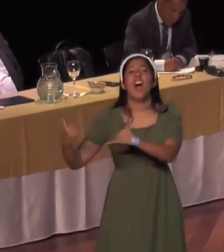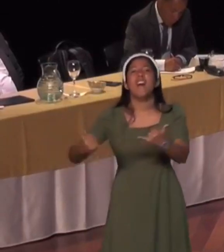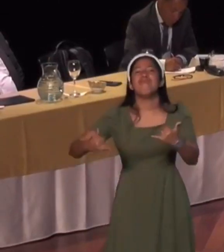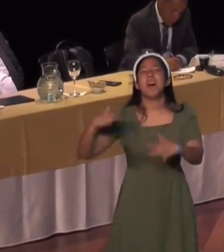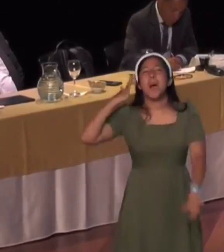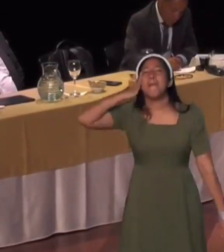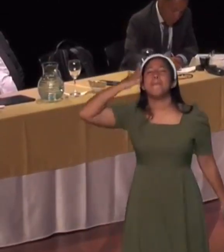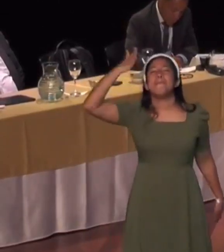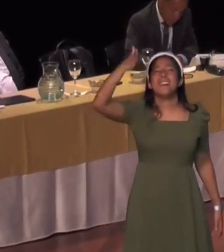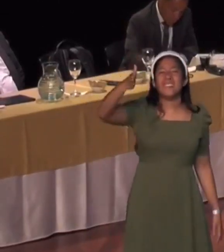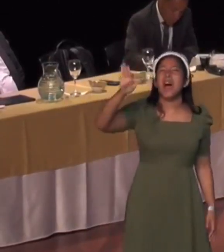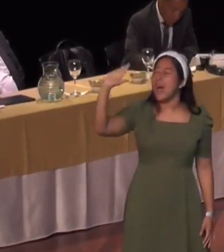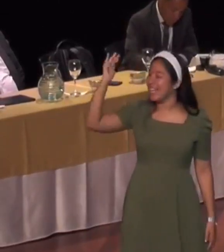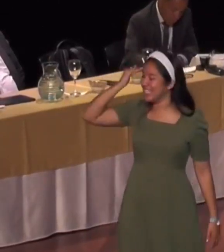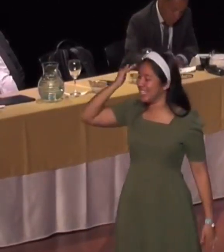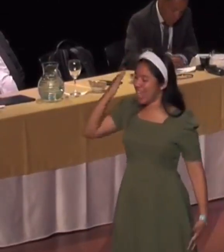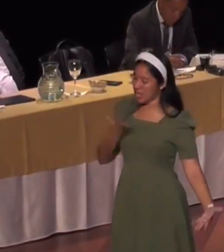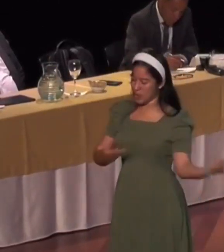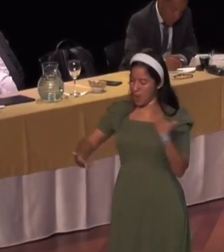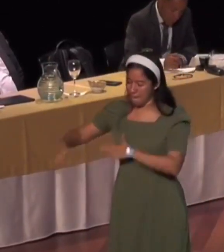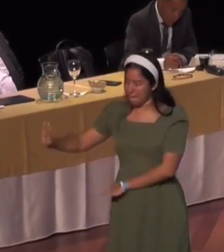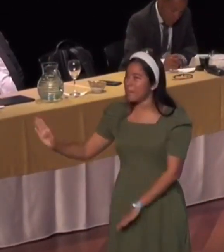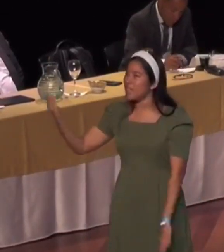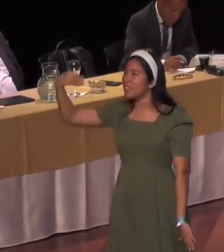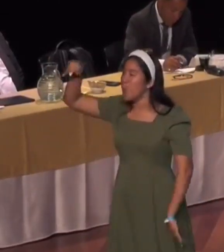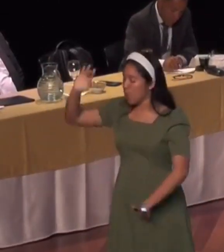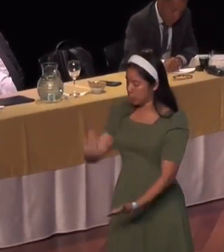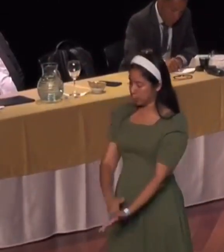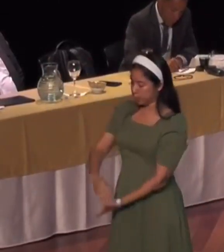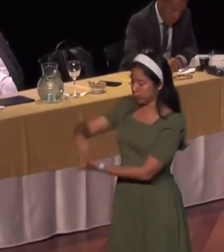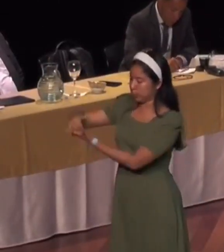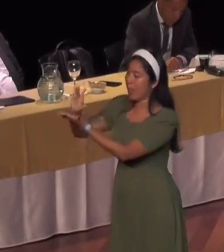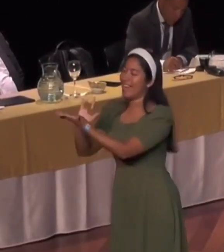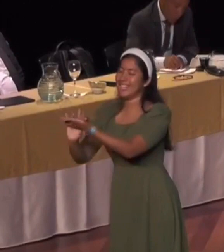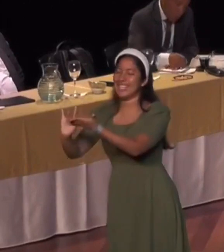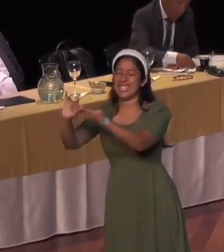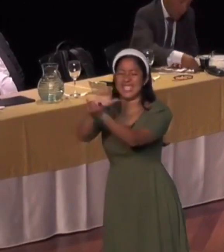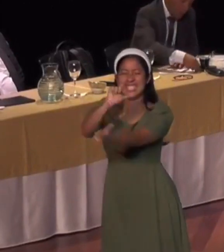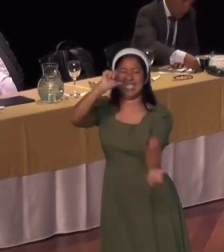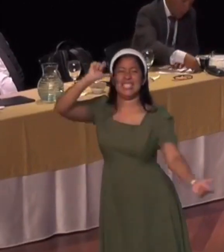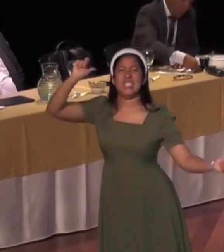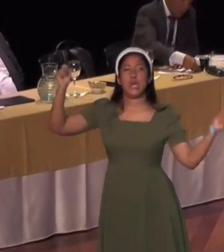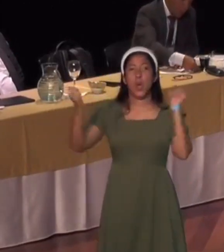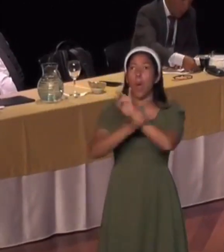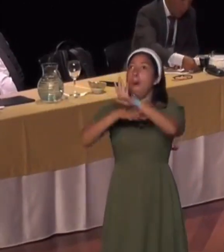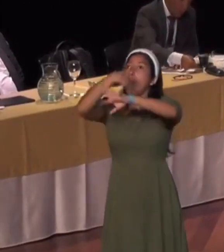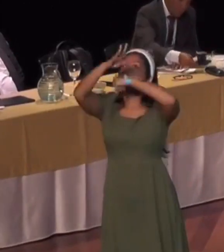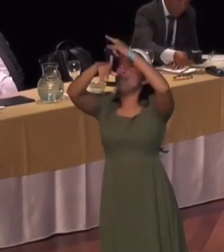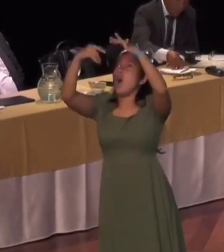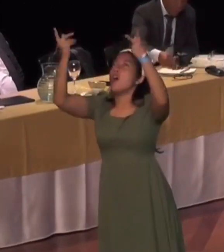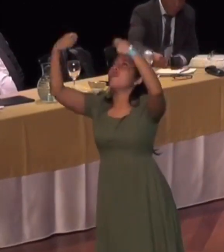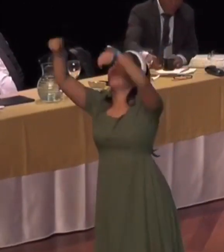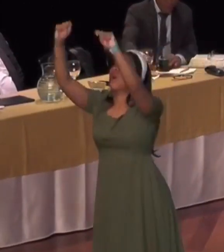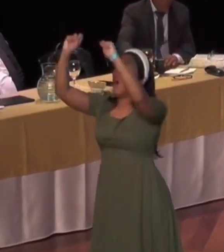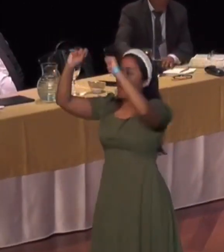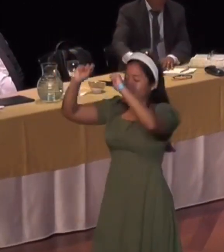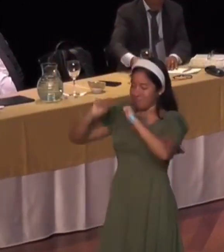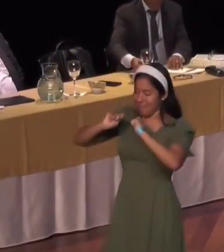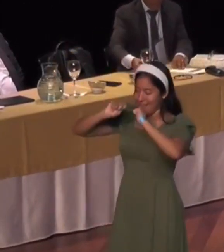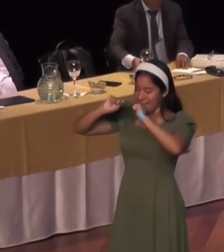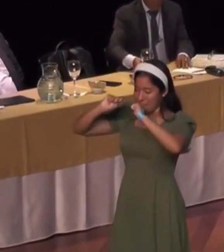cómo Dios lo levanta. Si tú hoy lo descalificas, vas a ver cómo el cielo corre para ponerlo en alto.